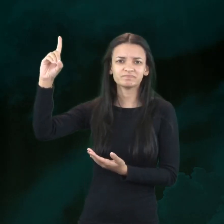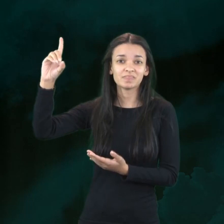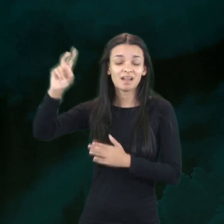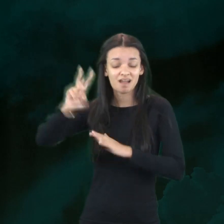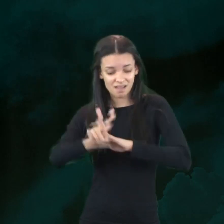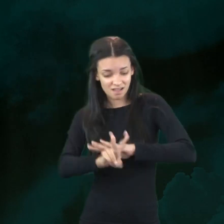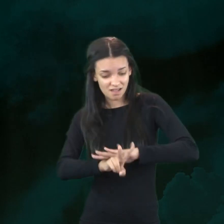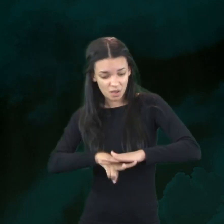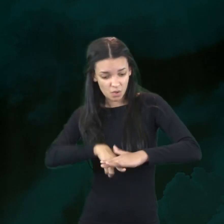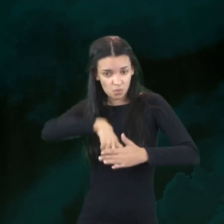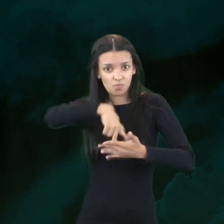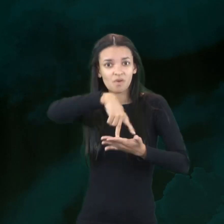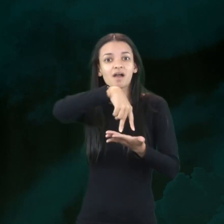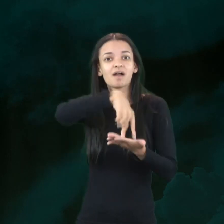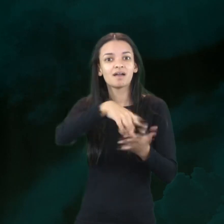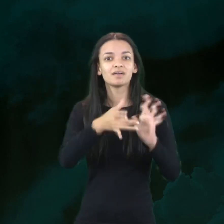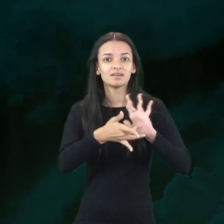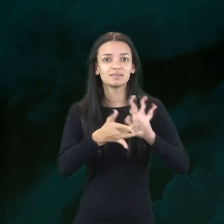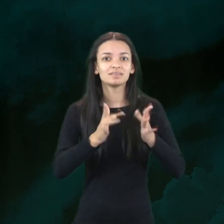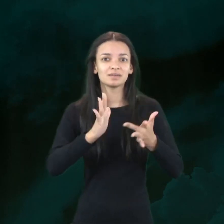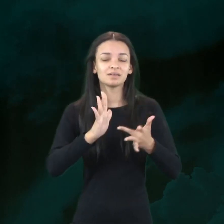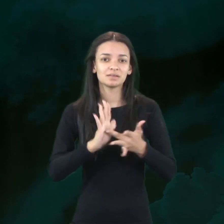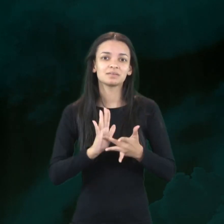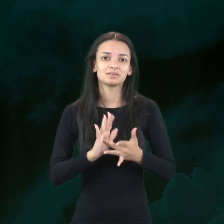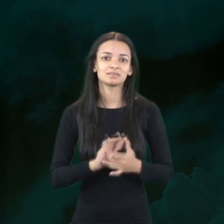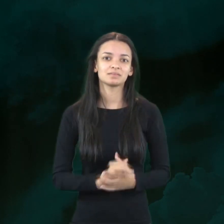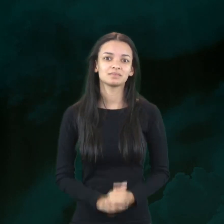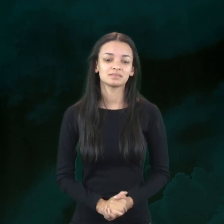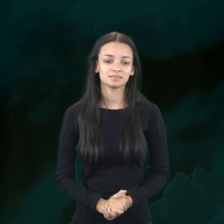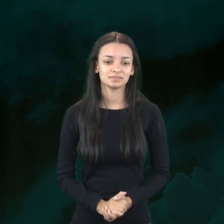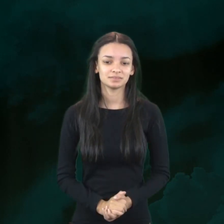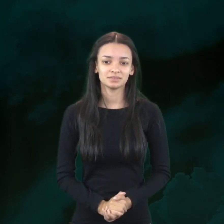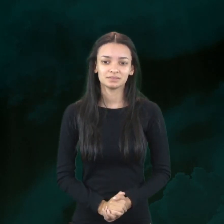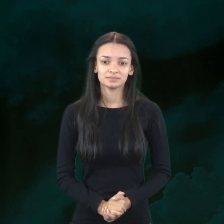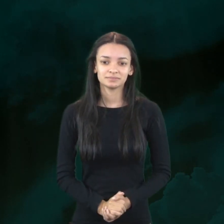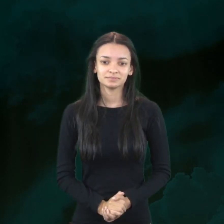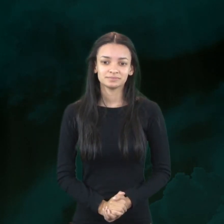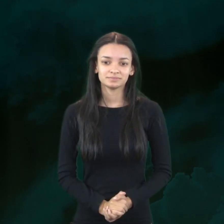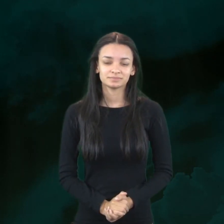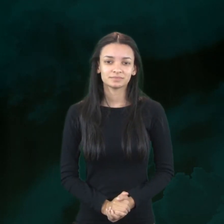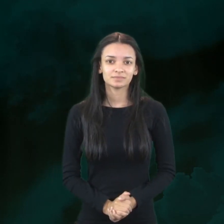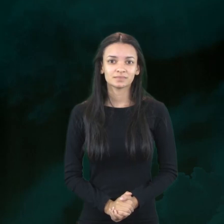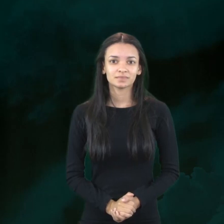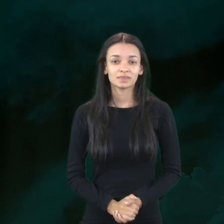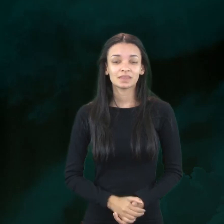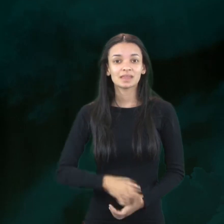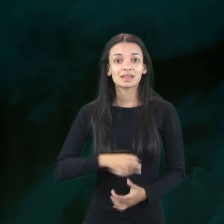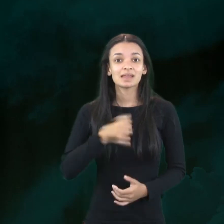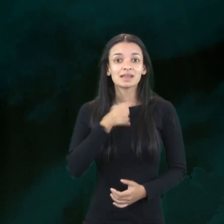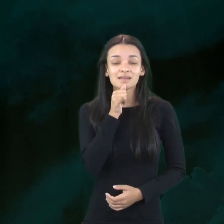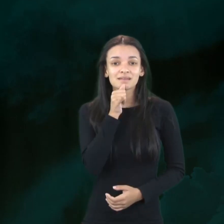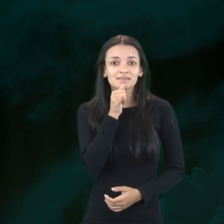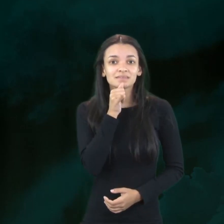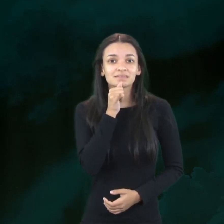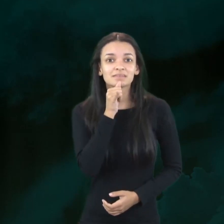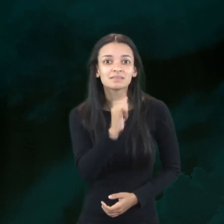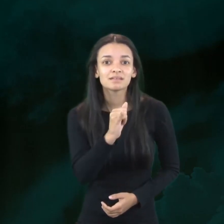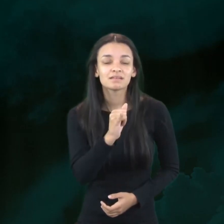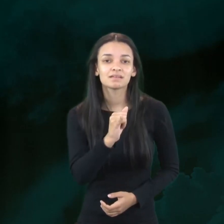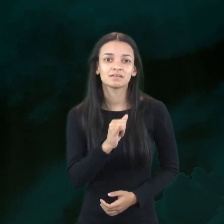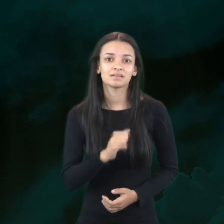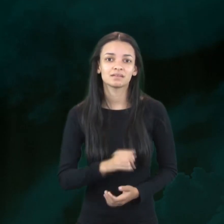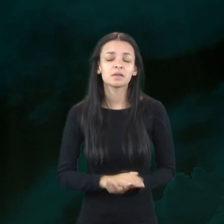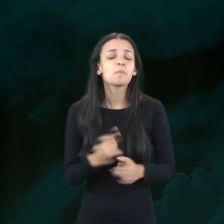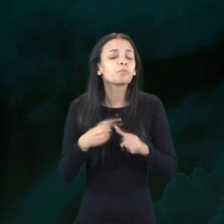ressuscitou a Jesus Cristo dentre os mortos. E confessar com a boca. Por que é importante confessar